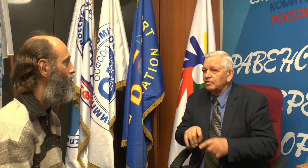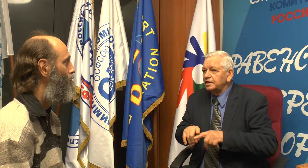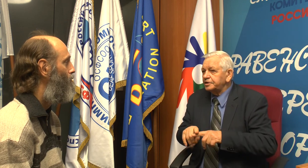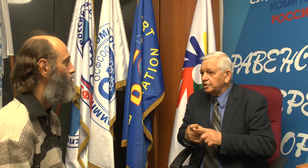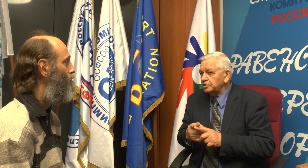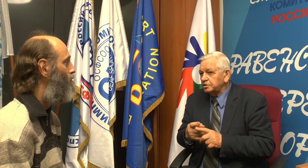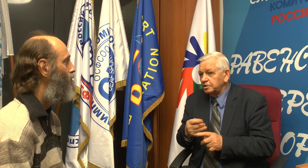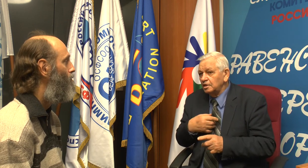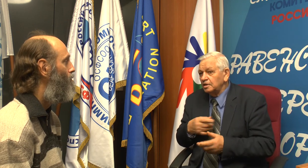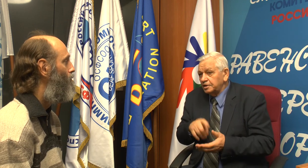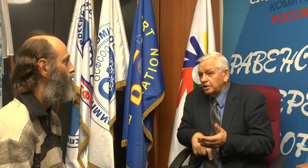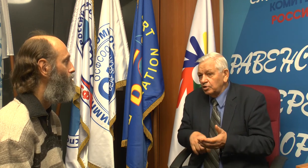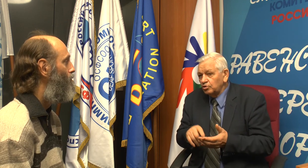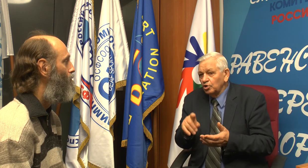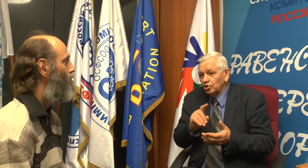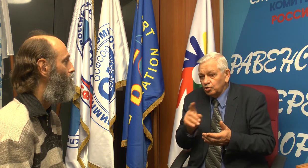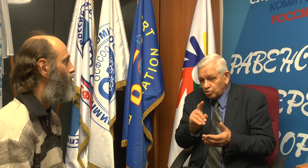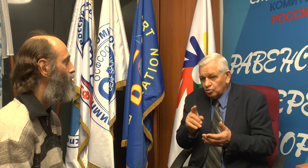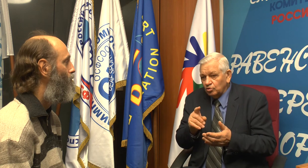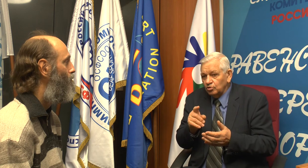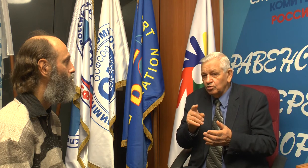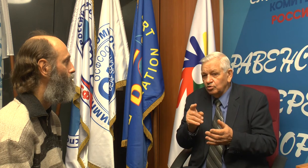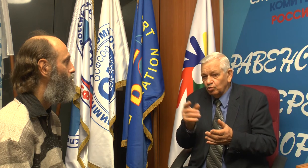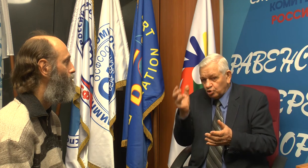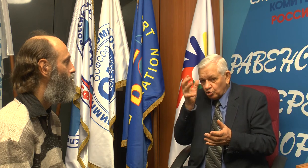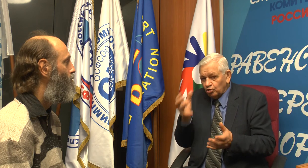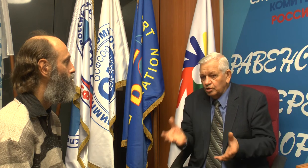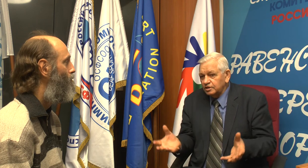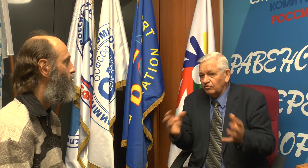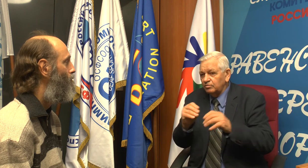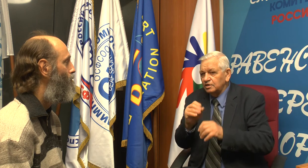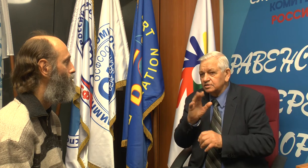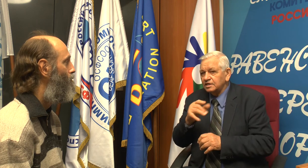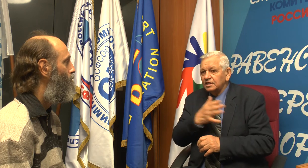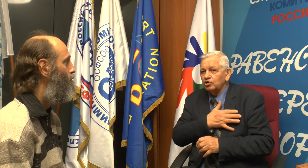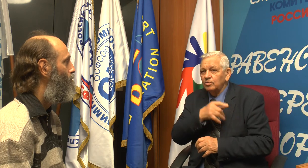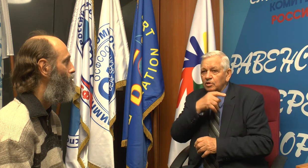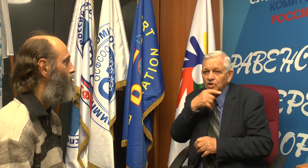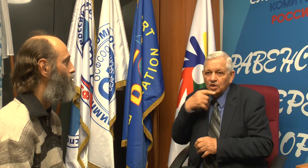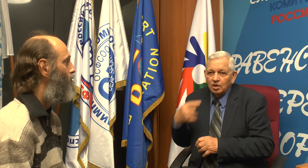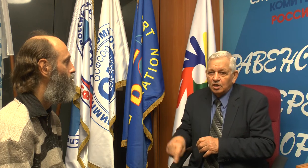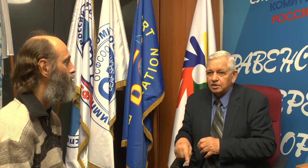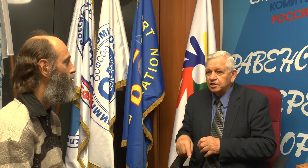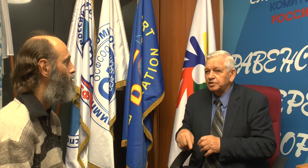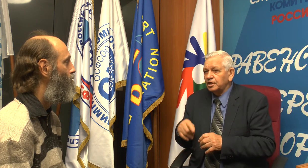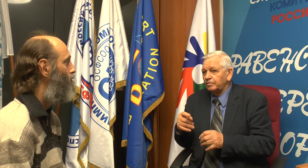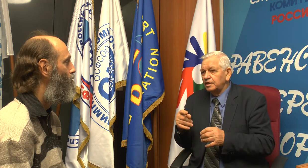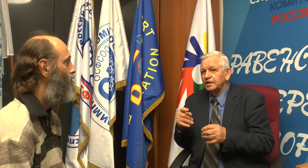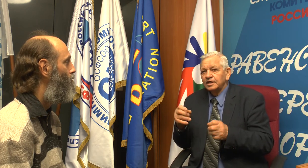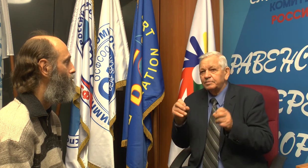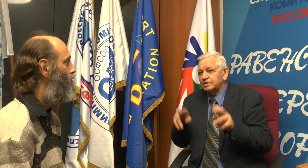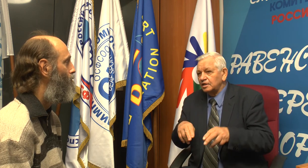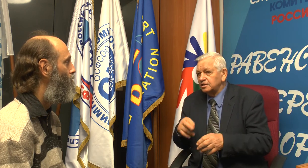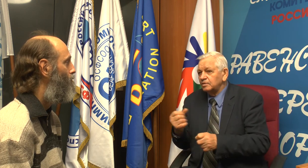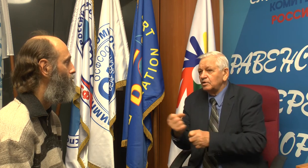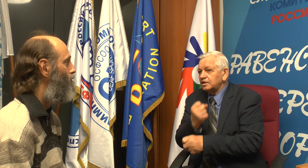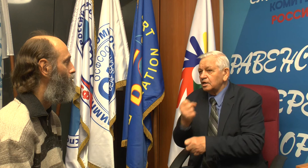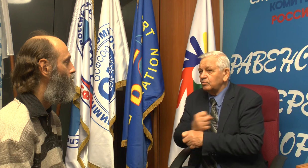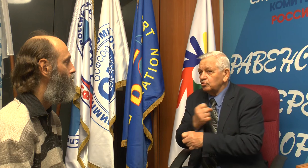использование техники. Я надеюсь, что ученые совместно с нашими российскими специалистами